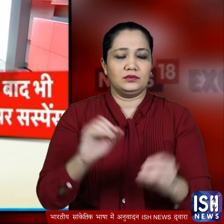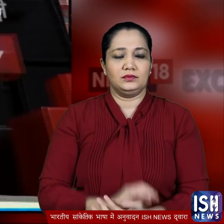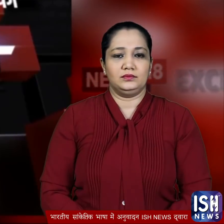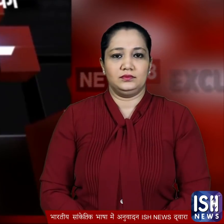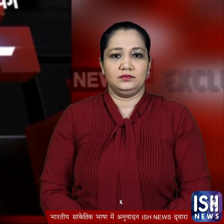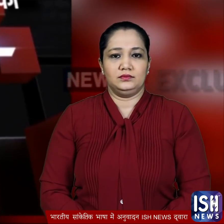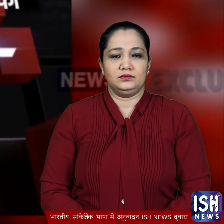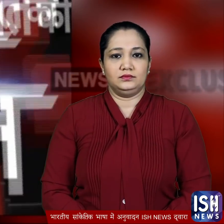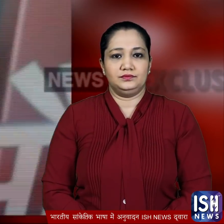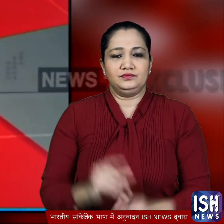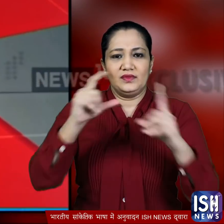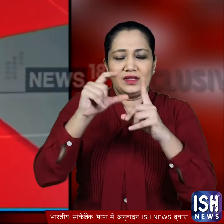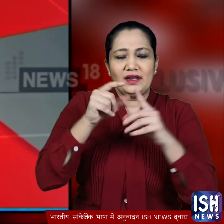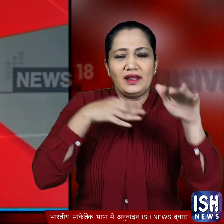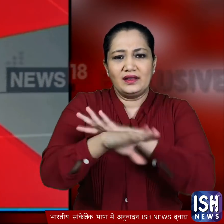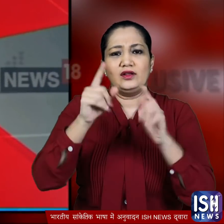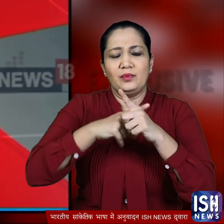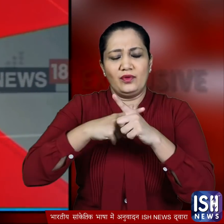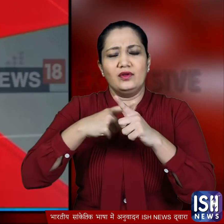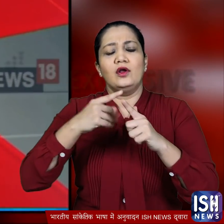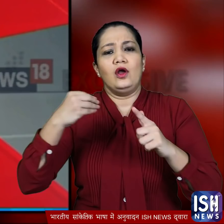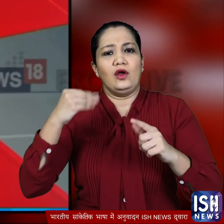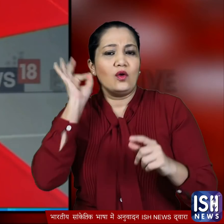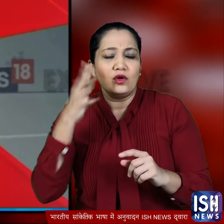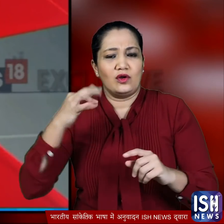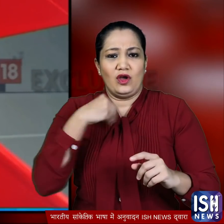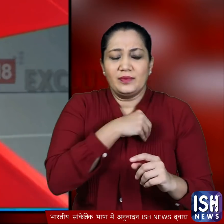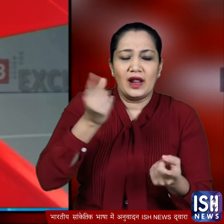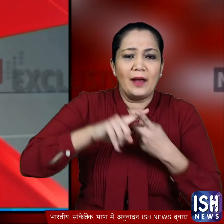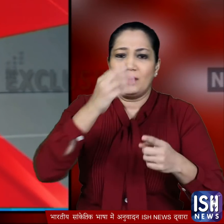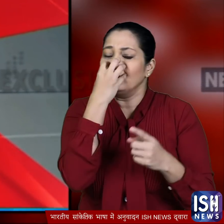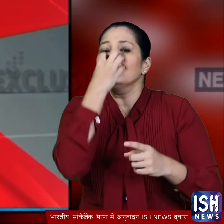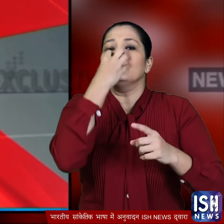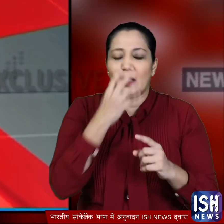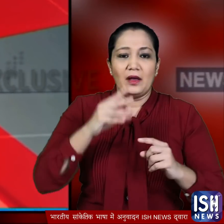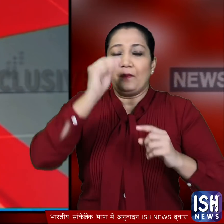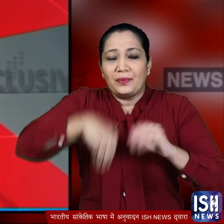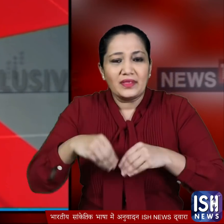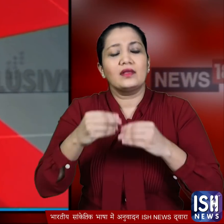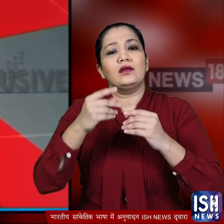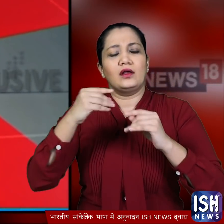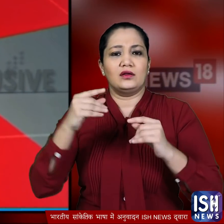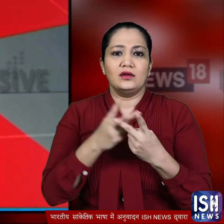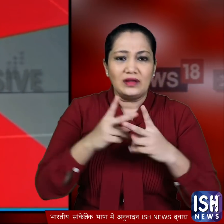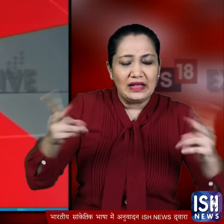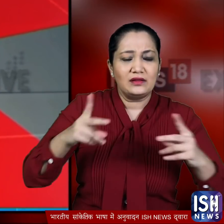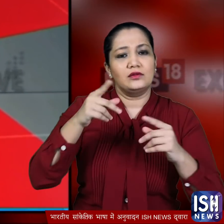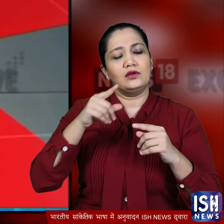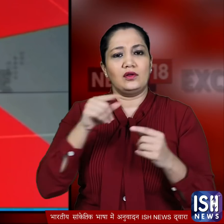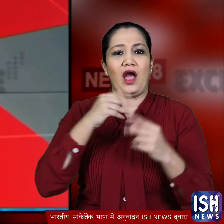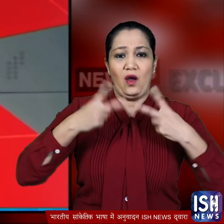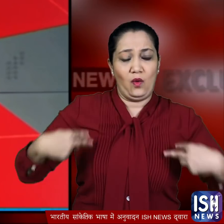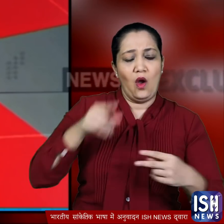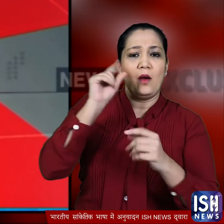पाया। दिल्ली के जयपुर गोल्डन अस्पताल में ऑक्सीजन की कमी से मरीजों की मौत के मामले पर अदालत ने पुलिस को